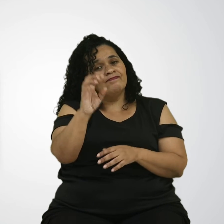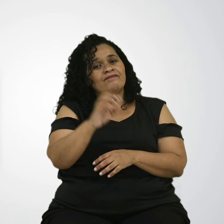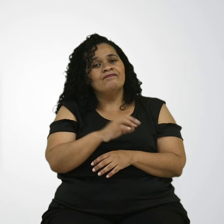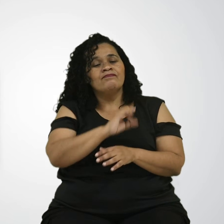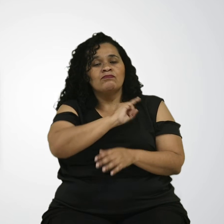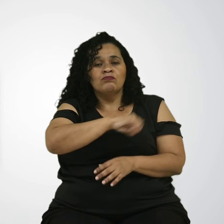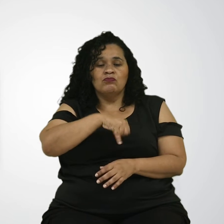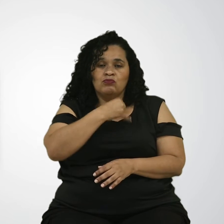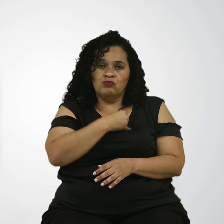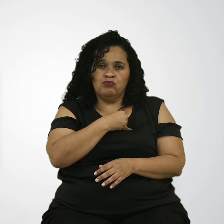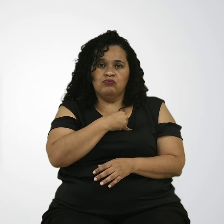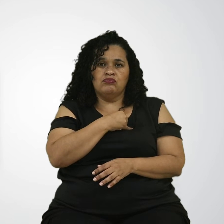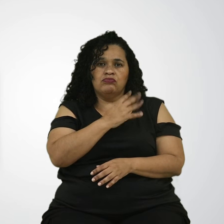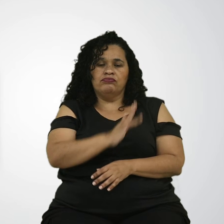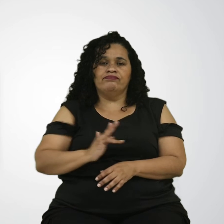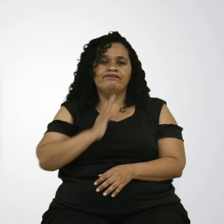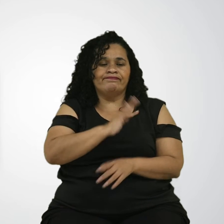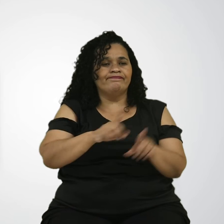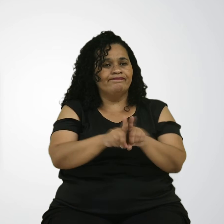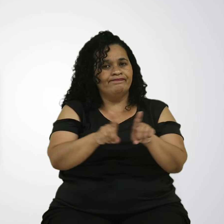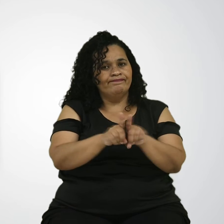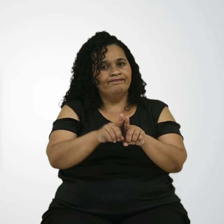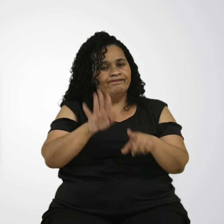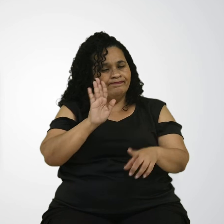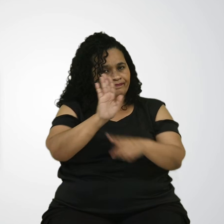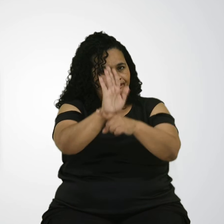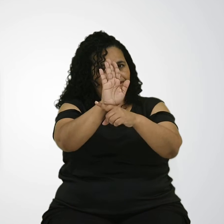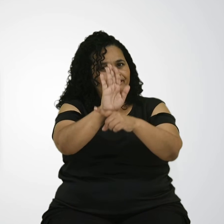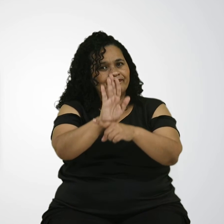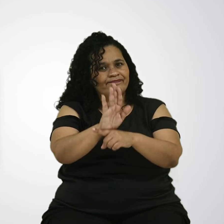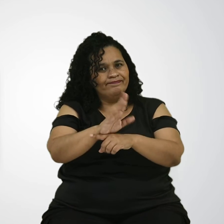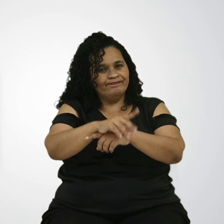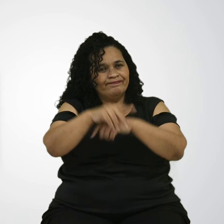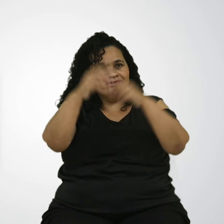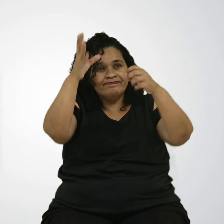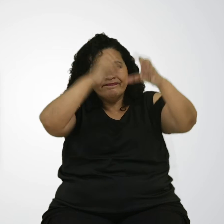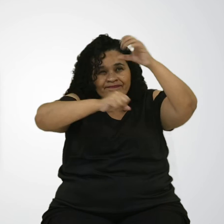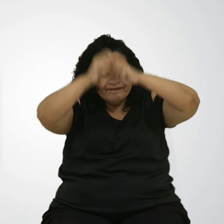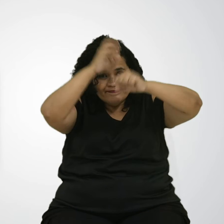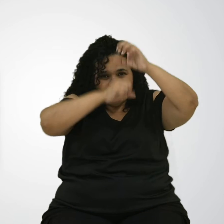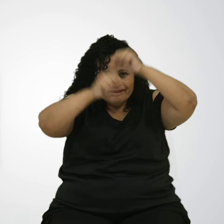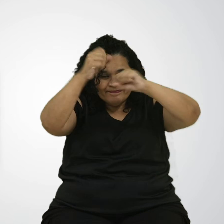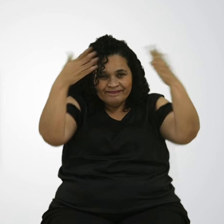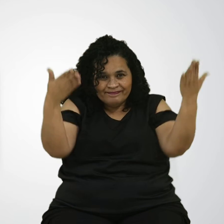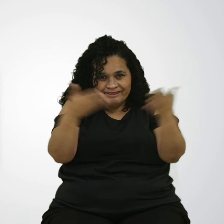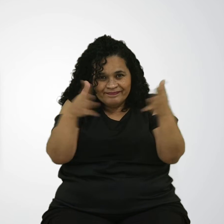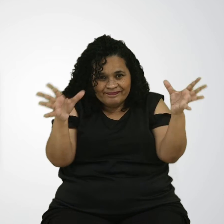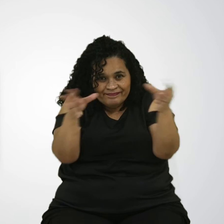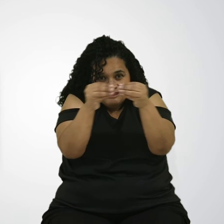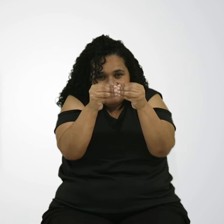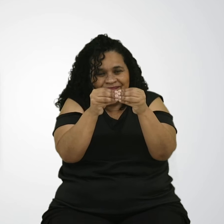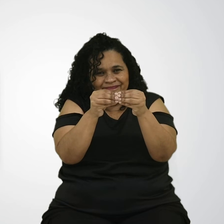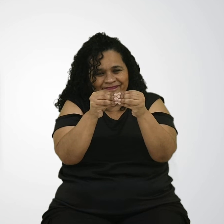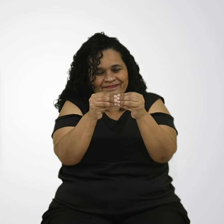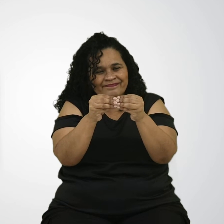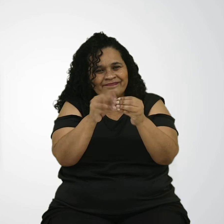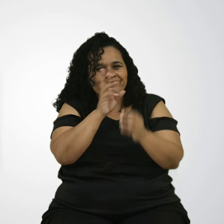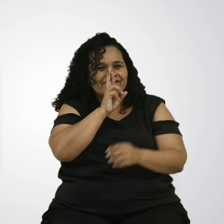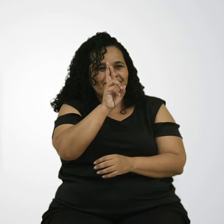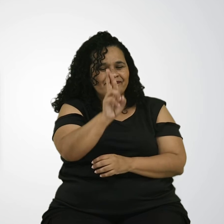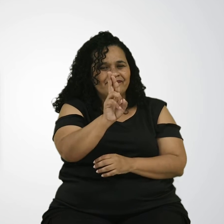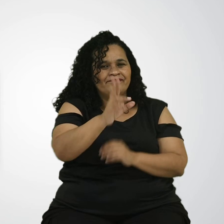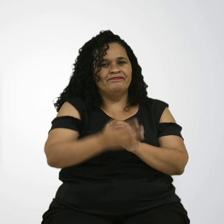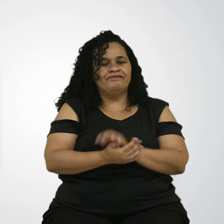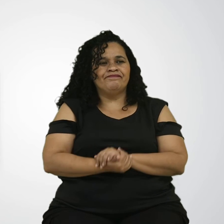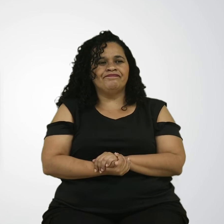João, também de Filipenses, para ajudar aí na composição dessa resposta. Sim. Então,